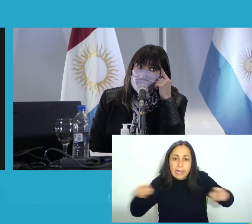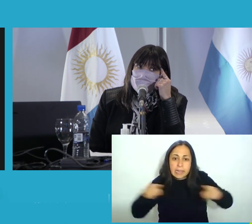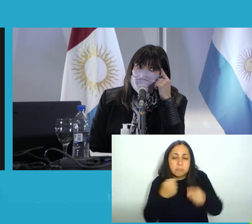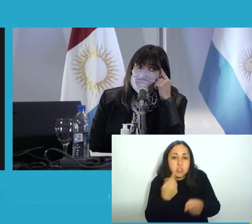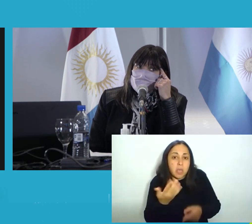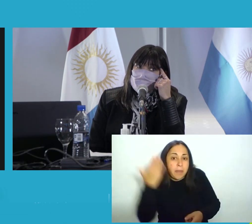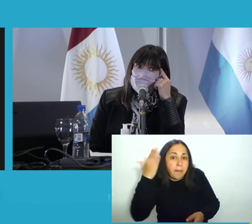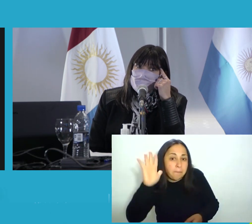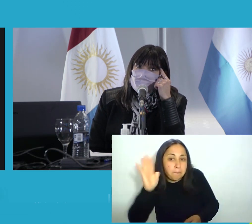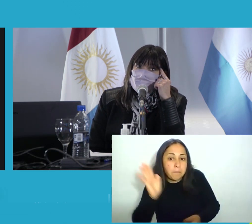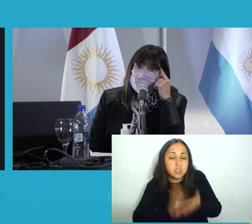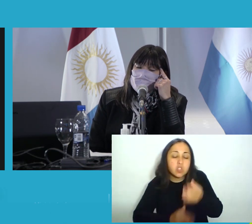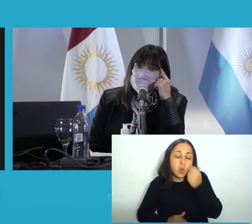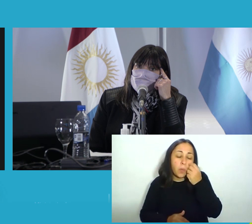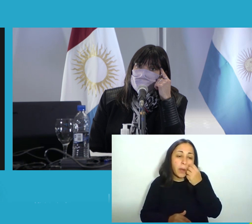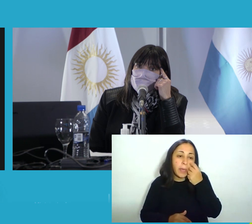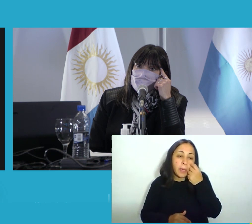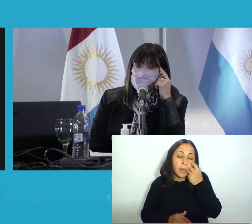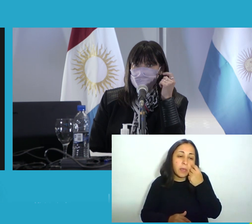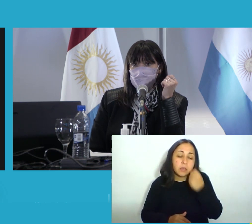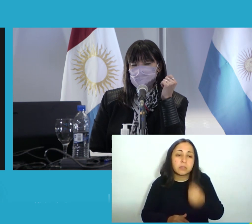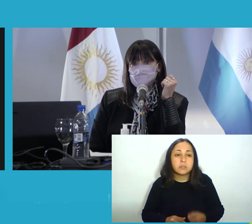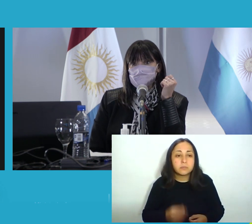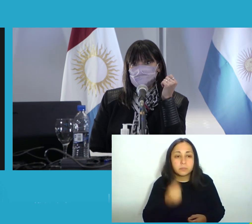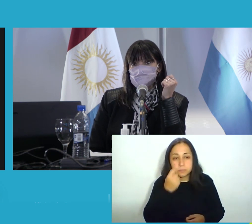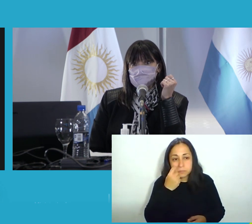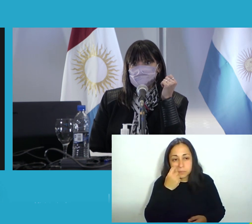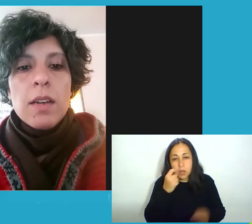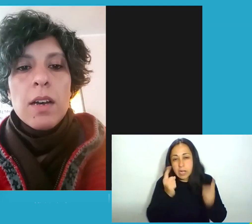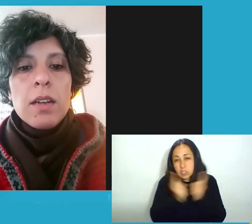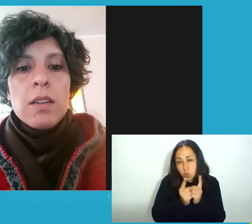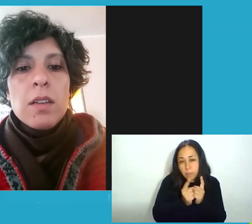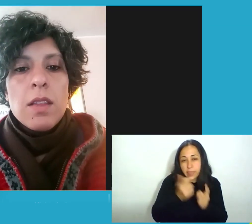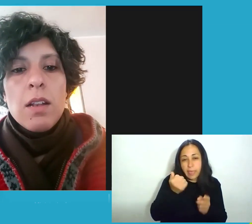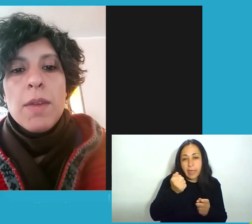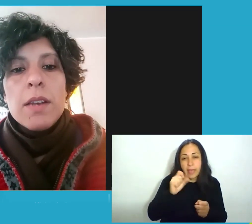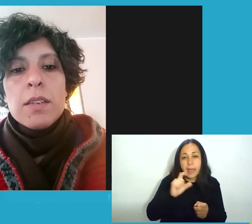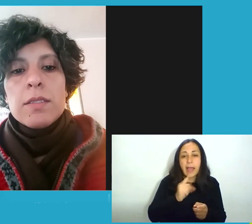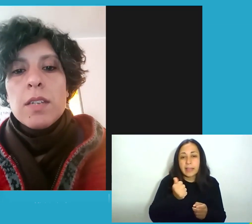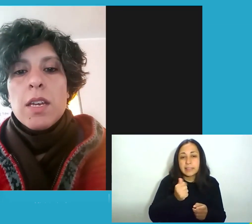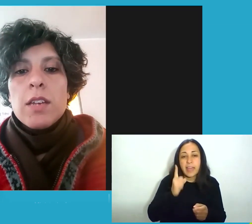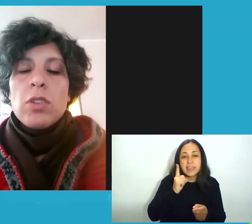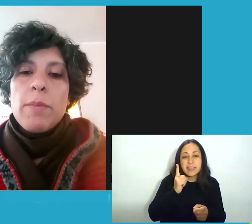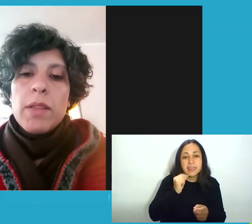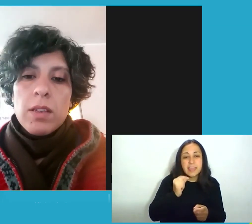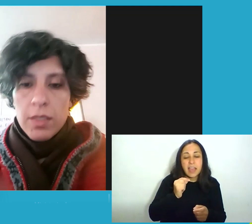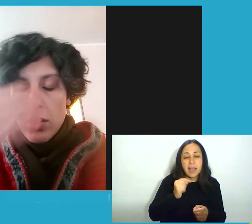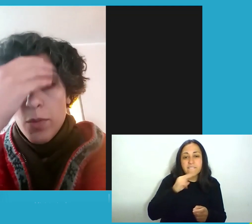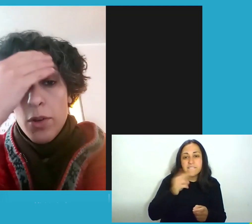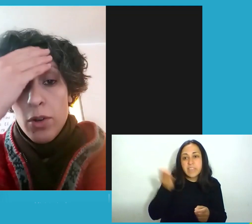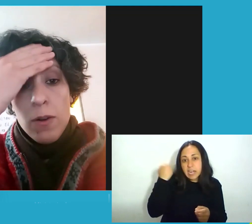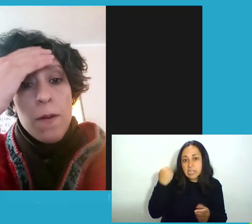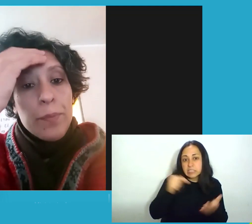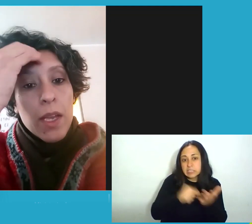palabra, es sobre lo que leyó del resumen del acta del viernes, que solamente